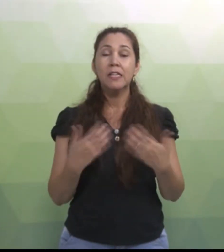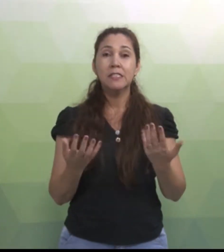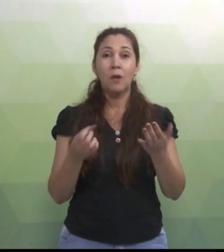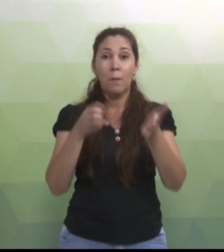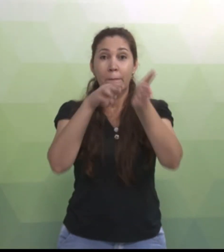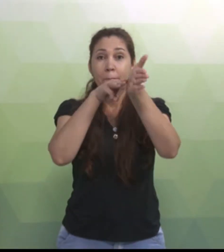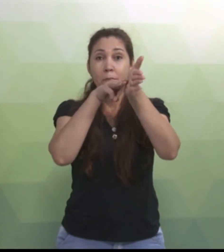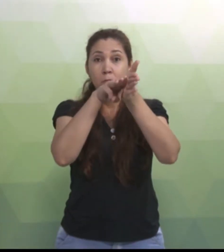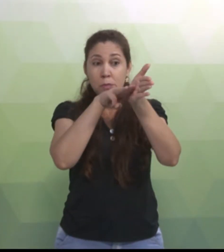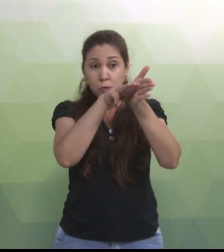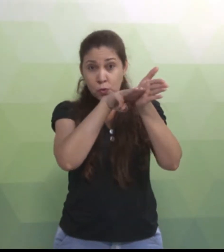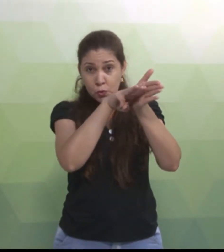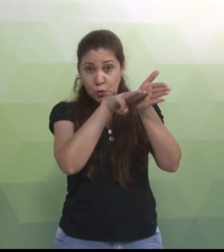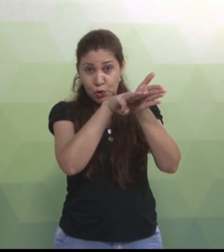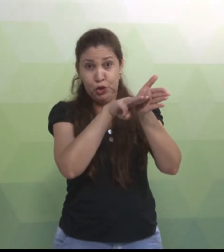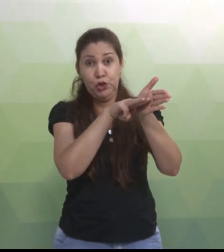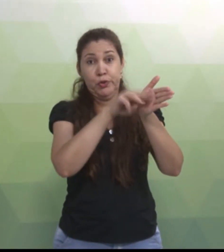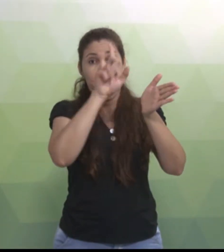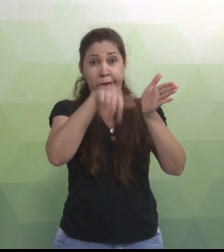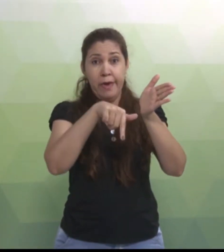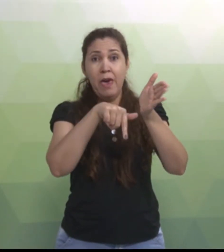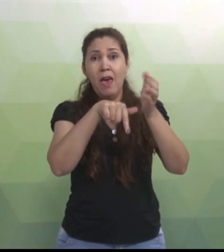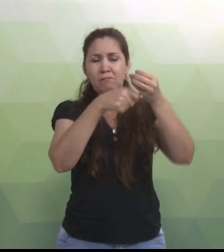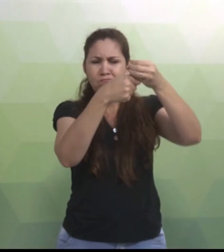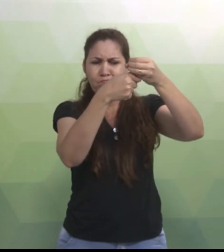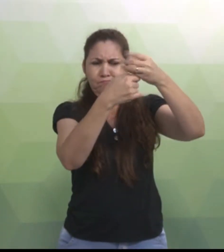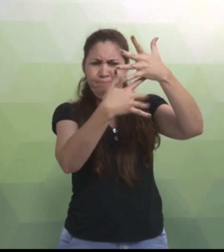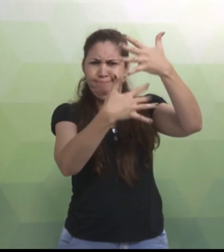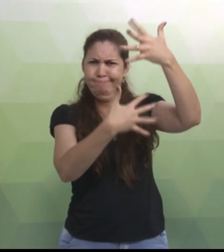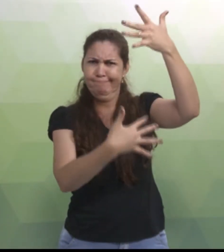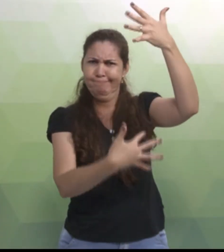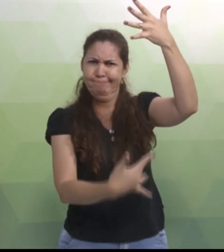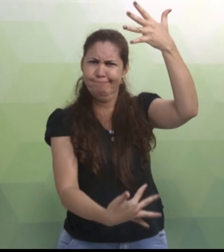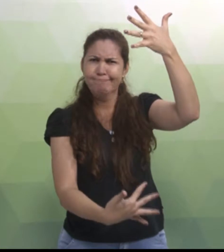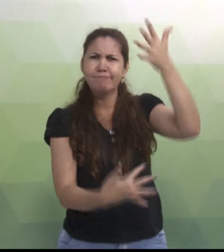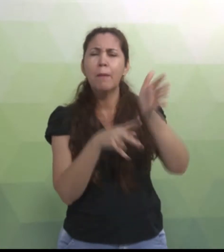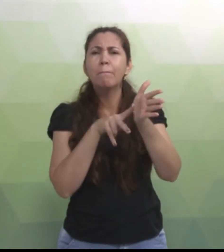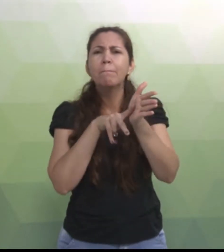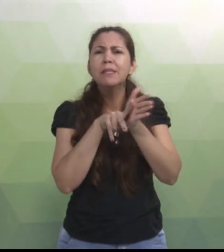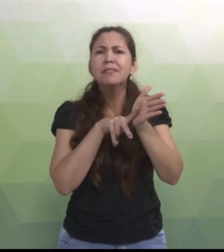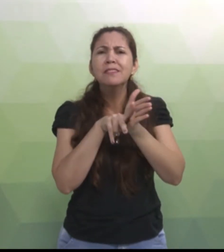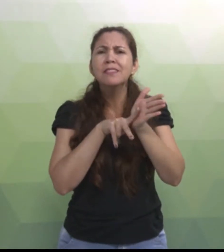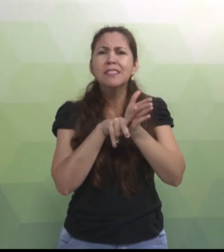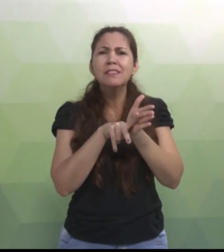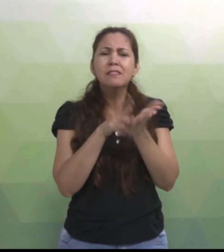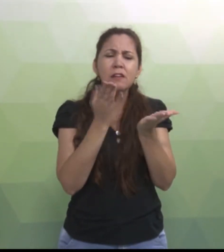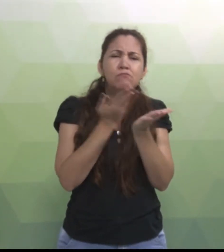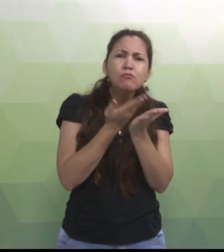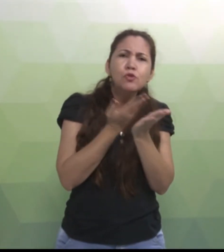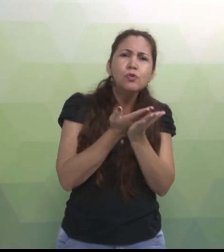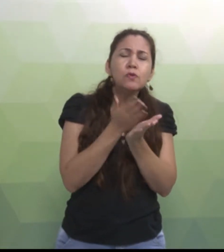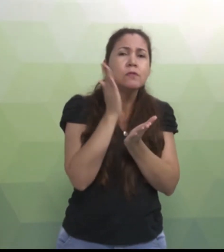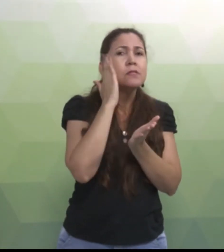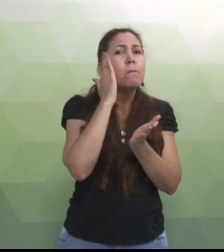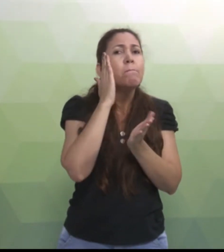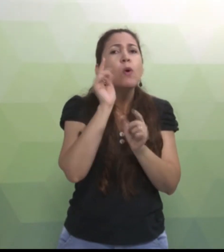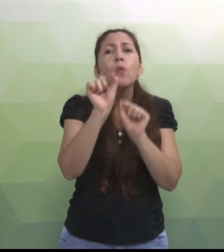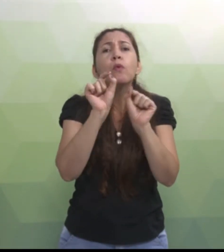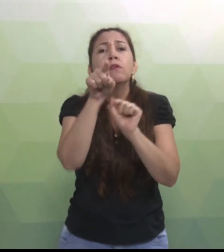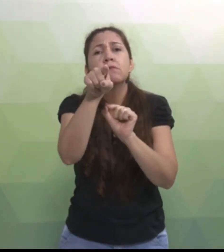Então, metodologia, temos vários tipos. Então, pesquisas existem. Então, é